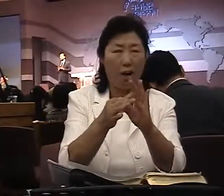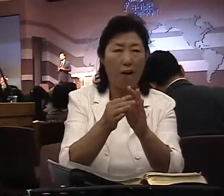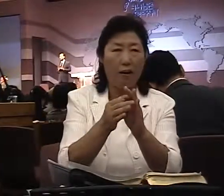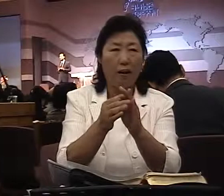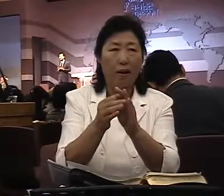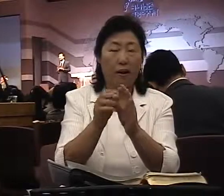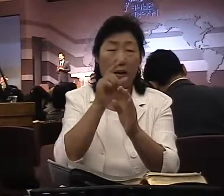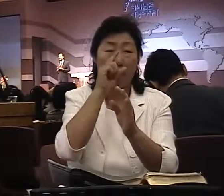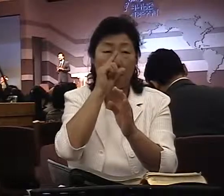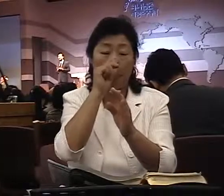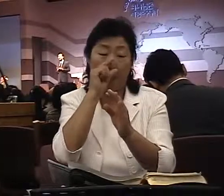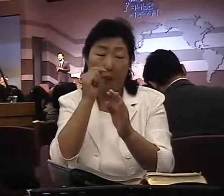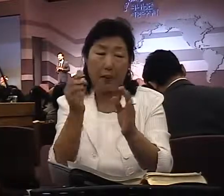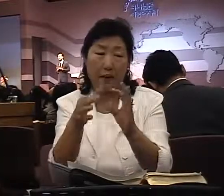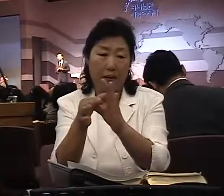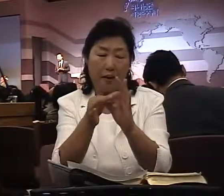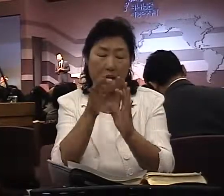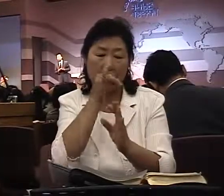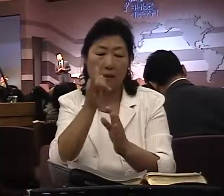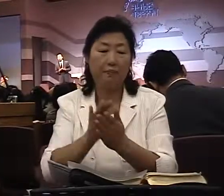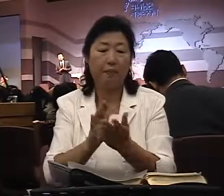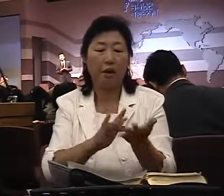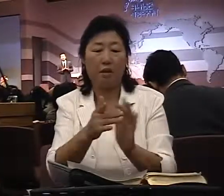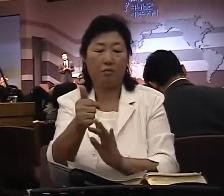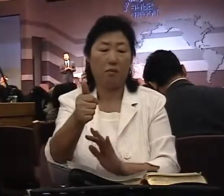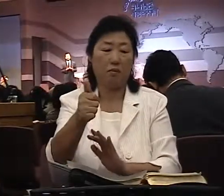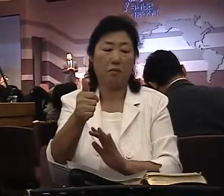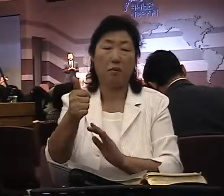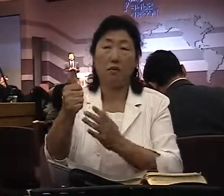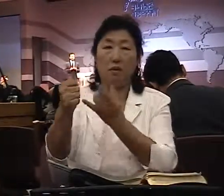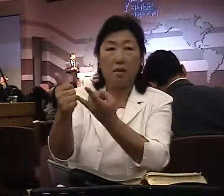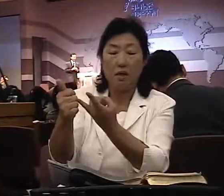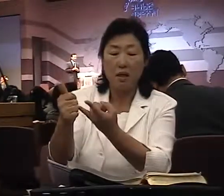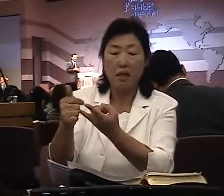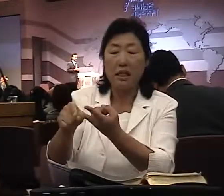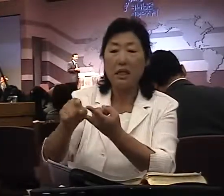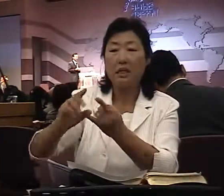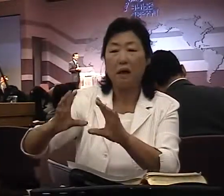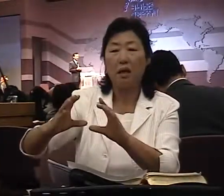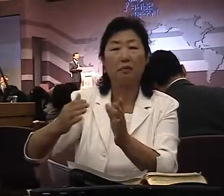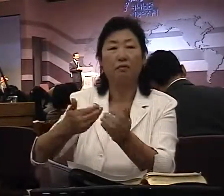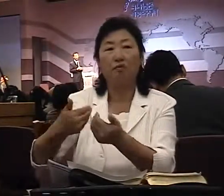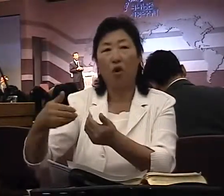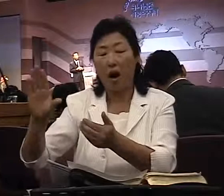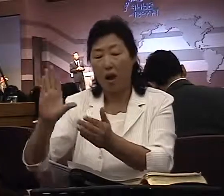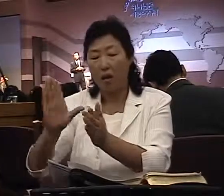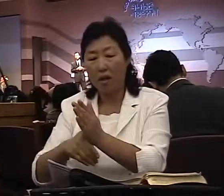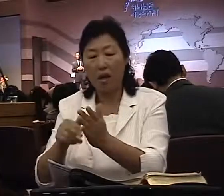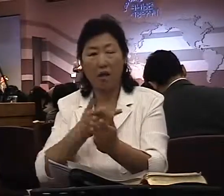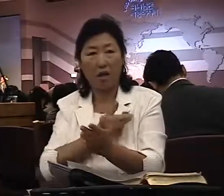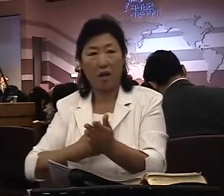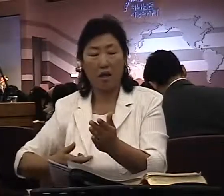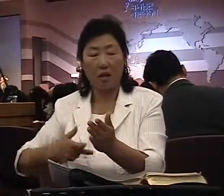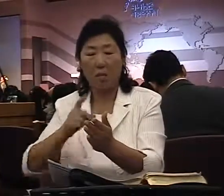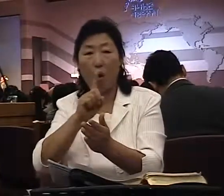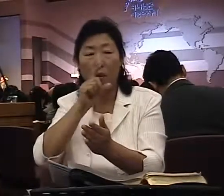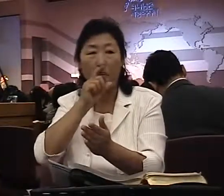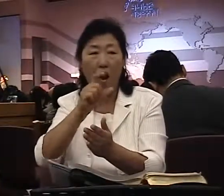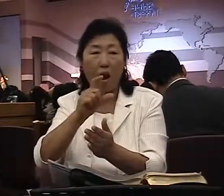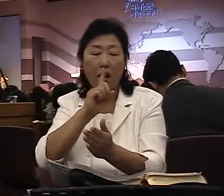있는지 모릅니다. 예수님께서 이 세상을 떠나시게 되시면서 제자들에게 뭐라고 말씀하셨는가? 요한복음